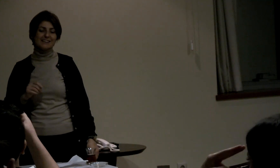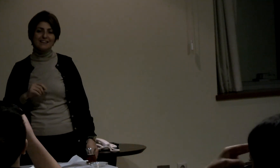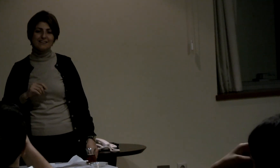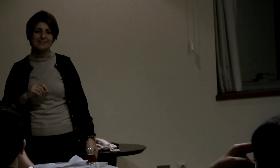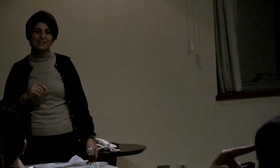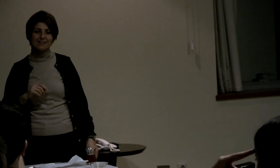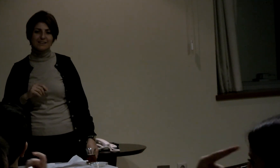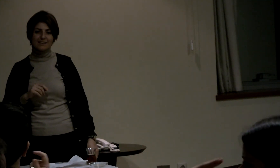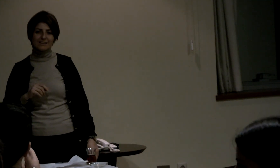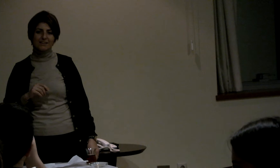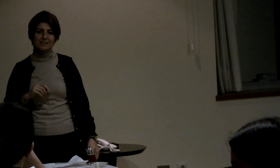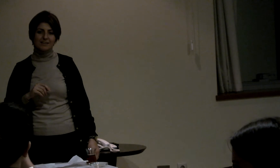zannederler. Hepsi var diye.